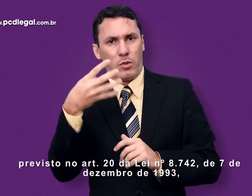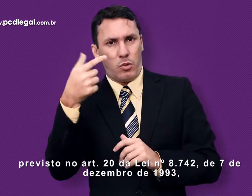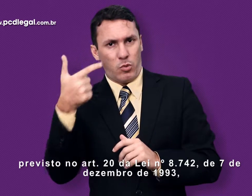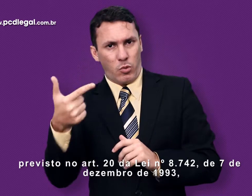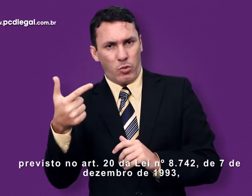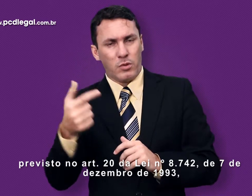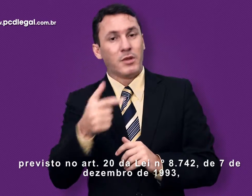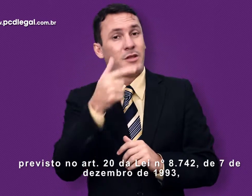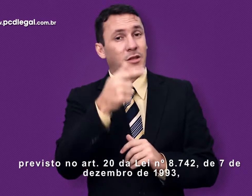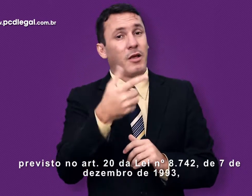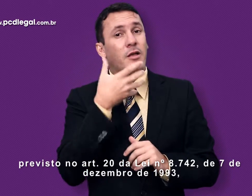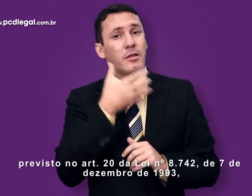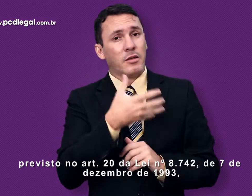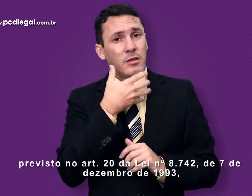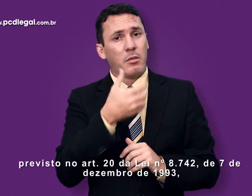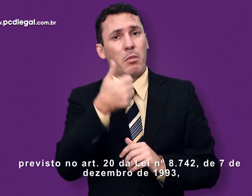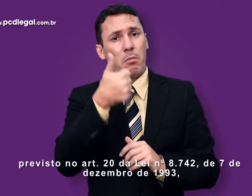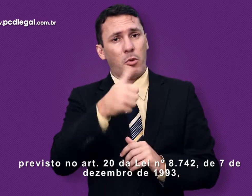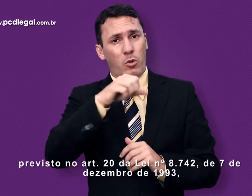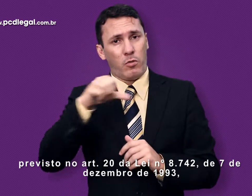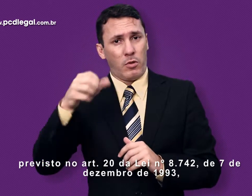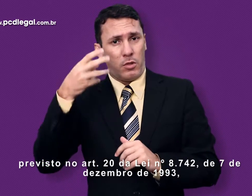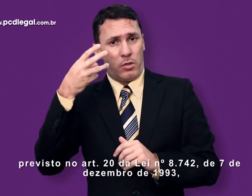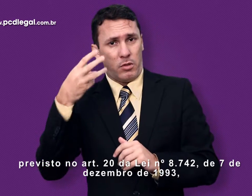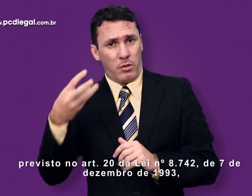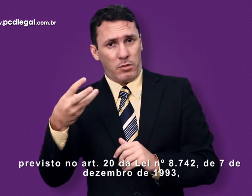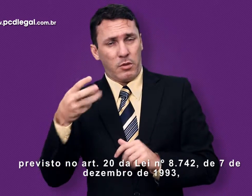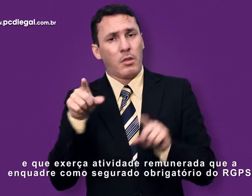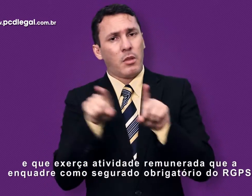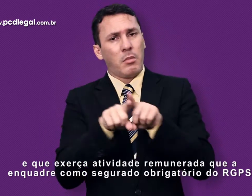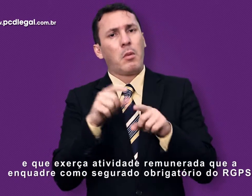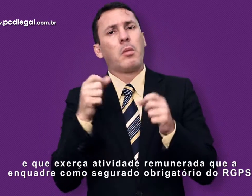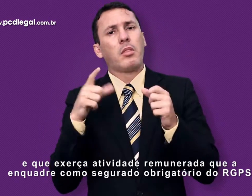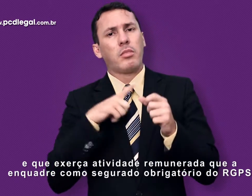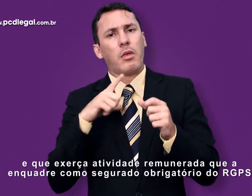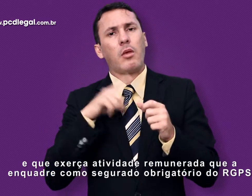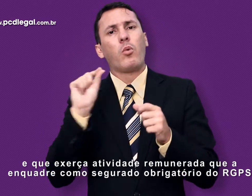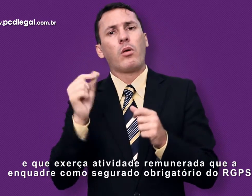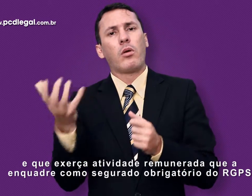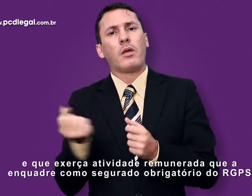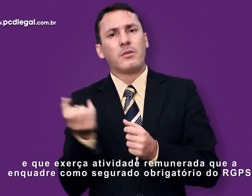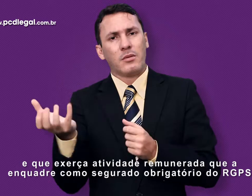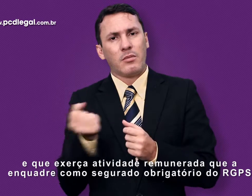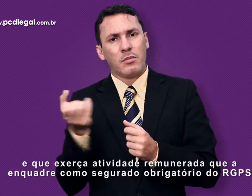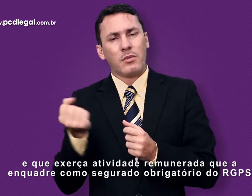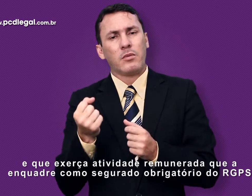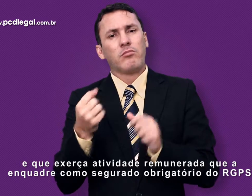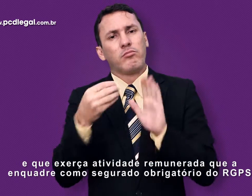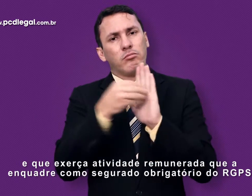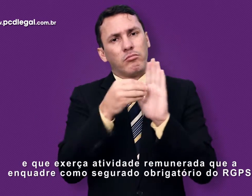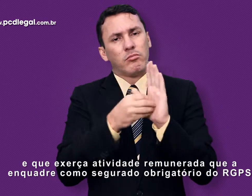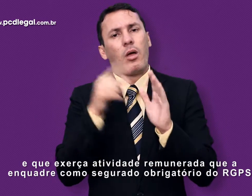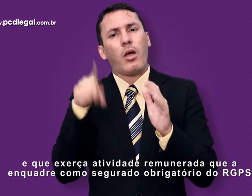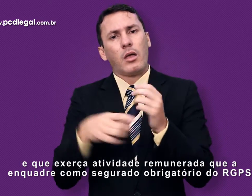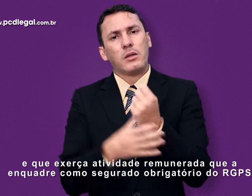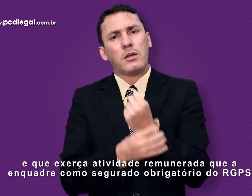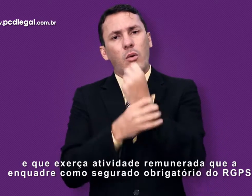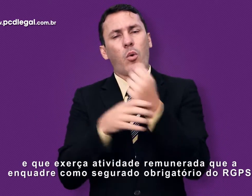8.742, de 7 de dezembro de 1993, e que exerça a atividade remunerada que a enquadre como